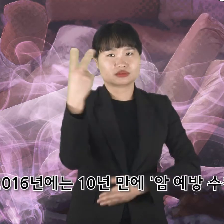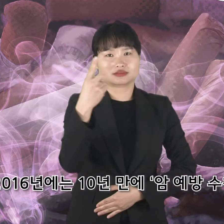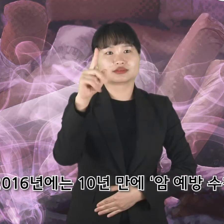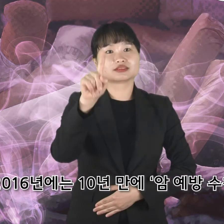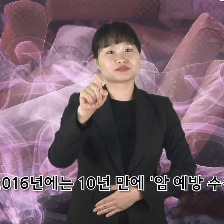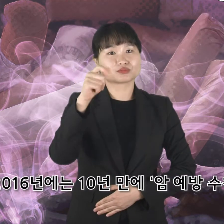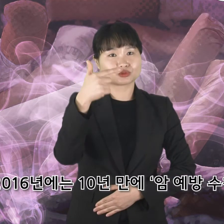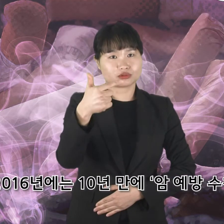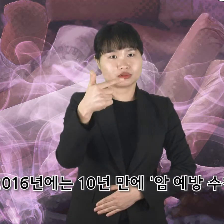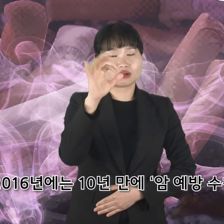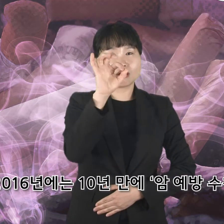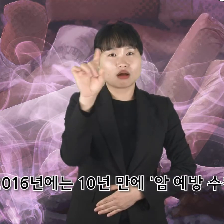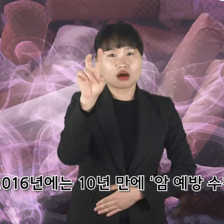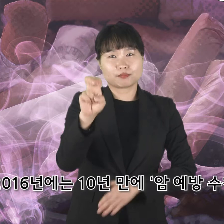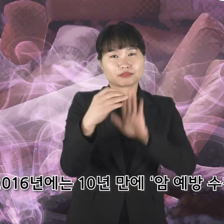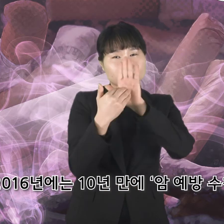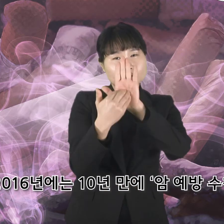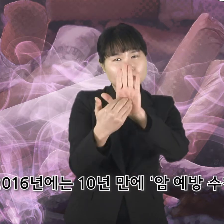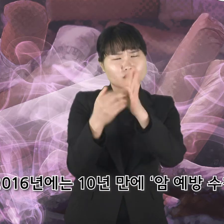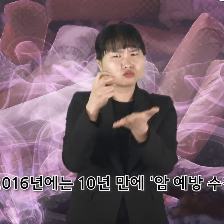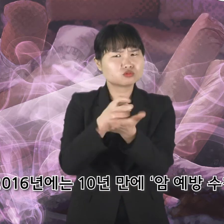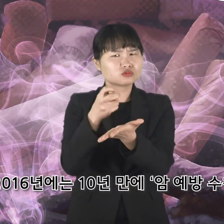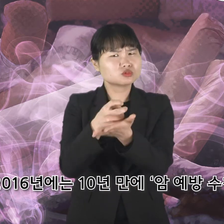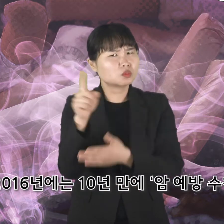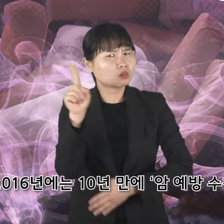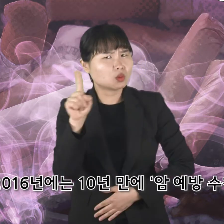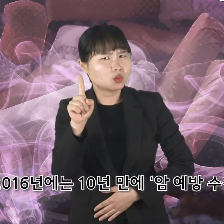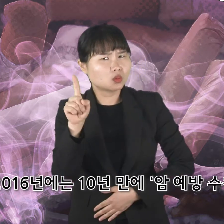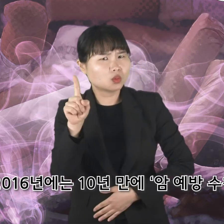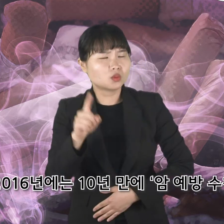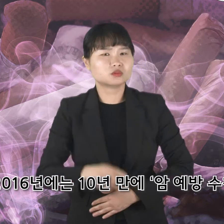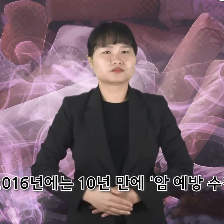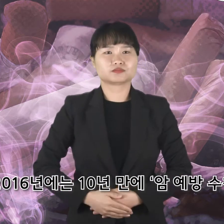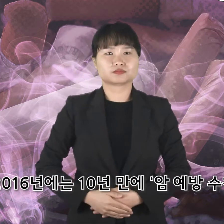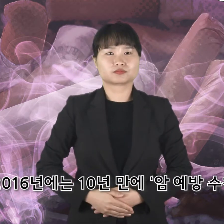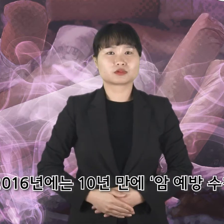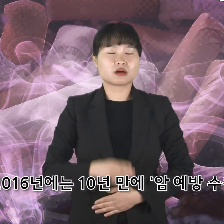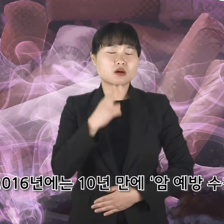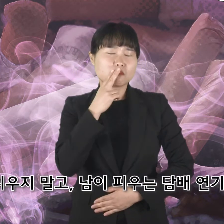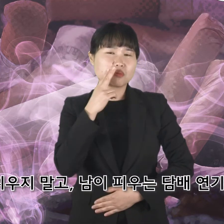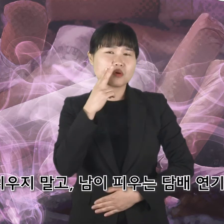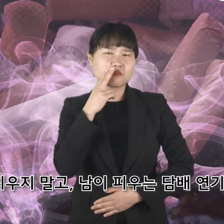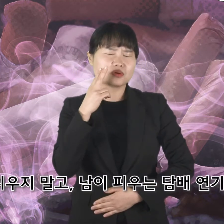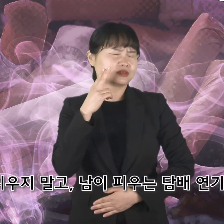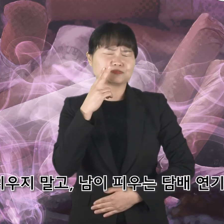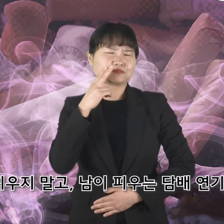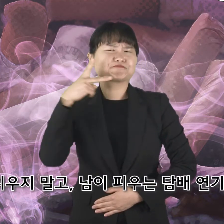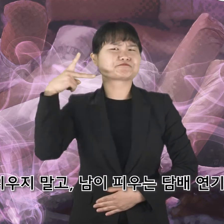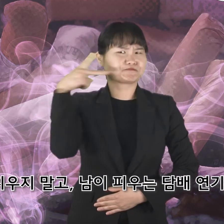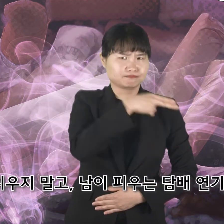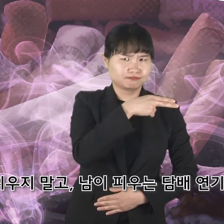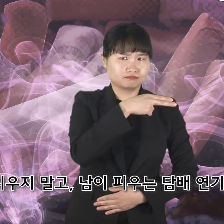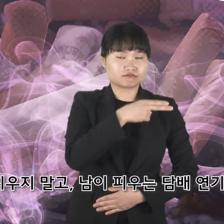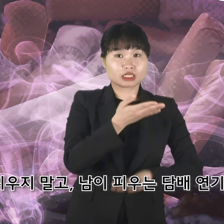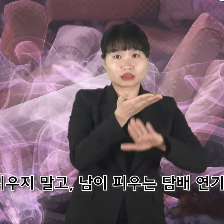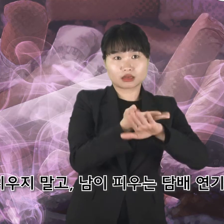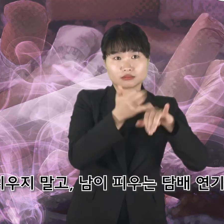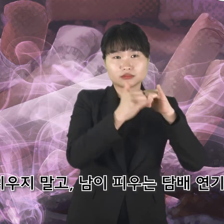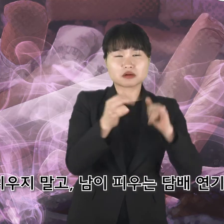이후 2016년에는 10년 만에 암 예방 수칙을 담배를 피우지 말고 남이 피우는